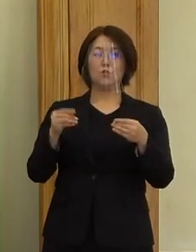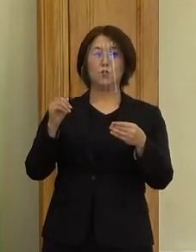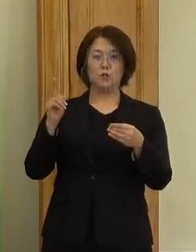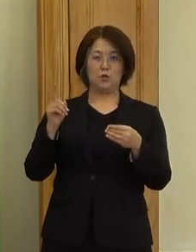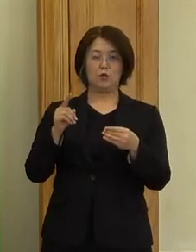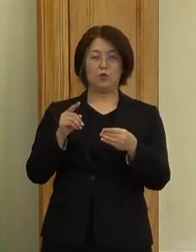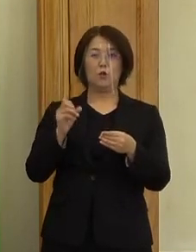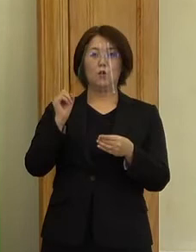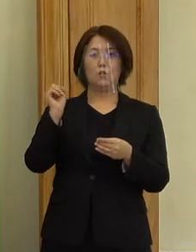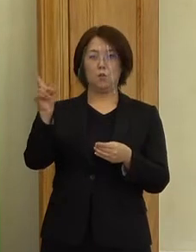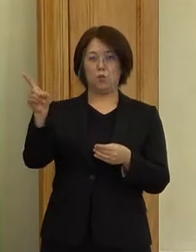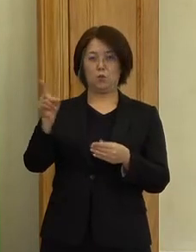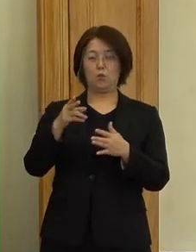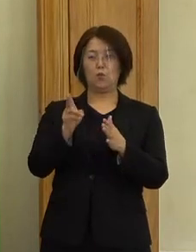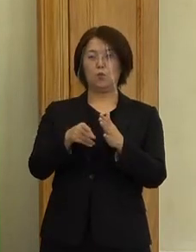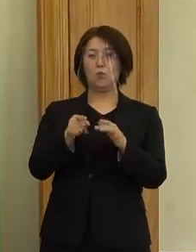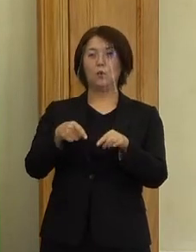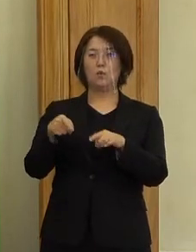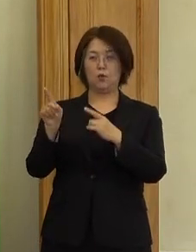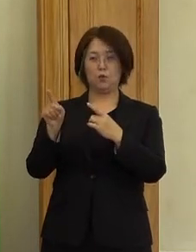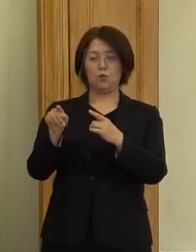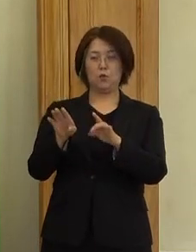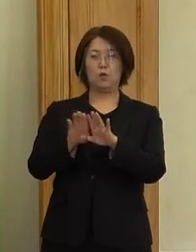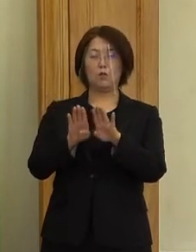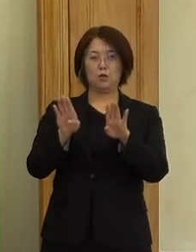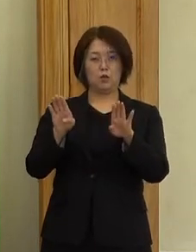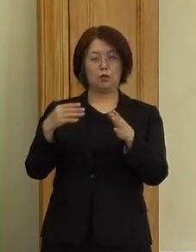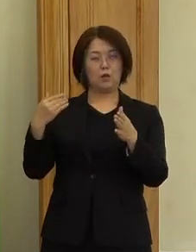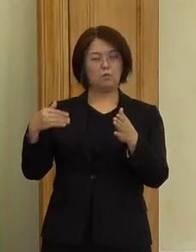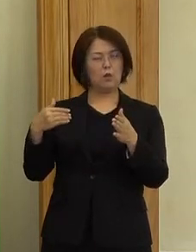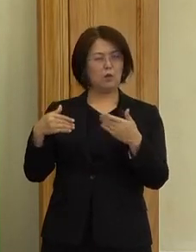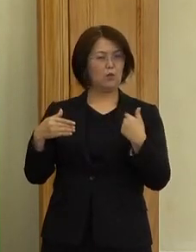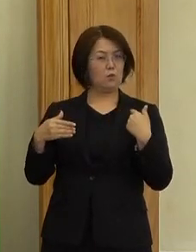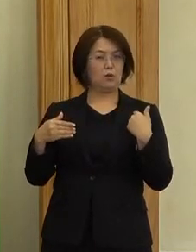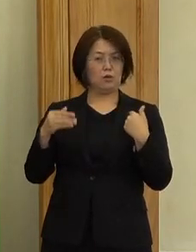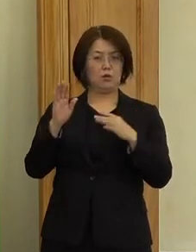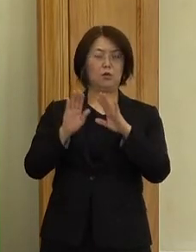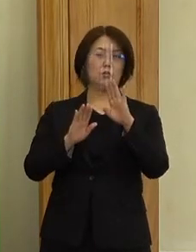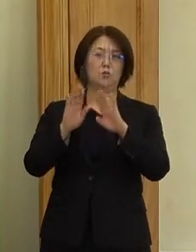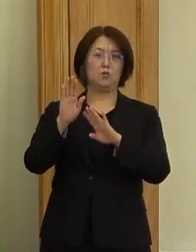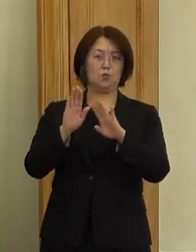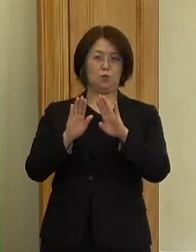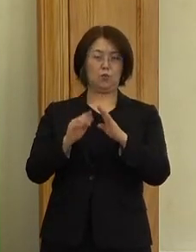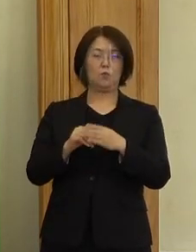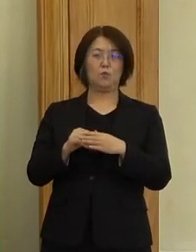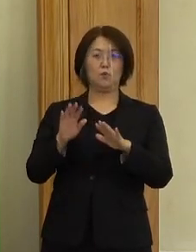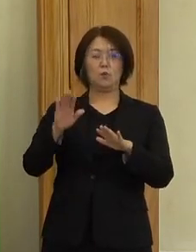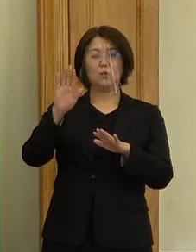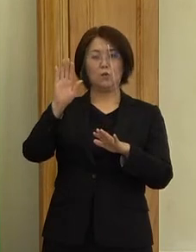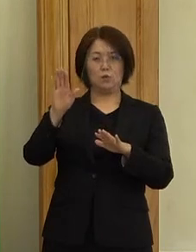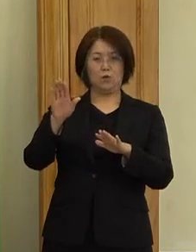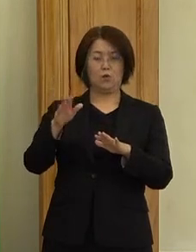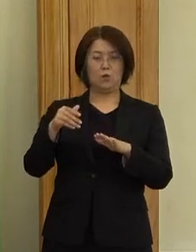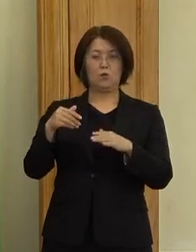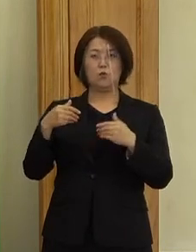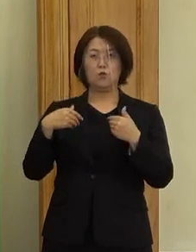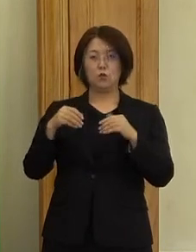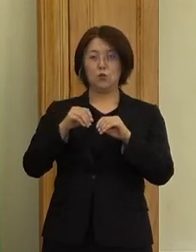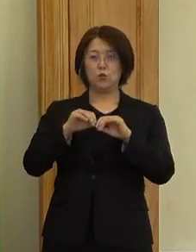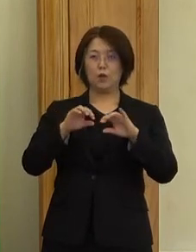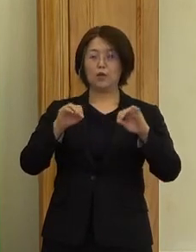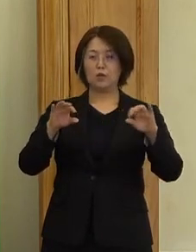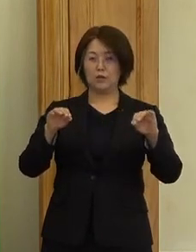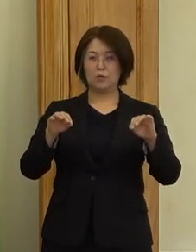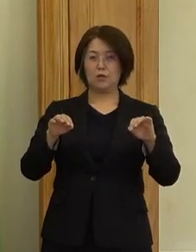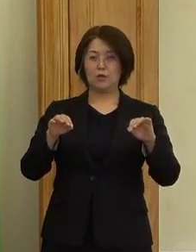トラベルの再開が今まだ見通せない状況だと思うんですが、今後のその需要喚起対策、県としての